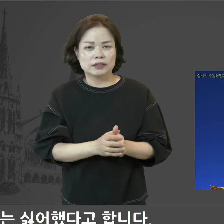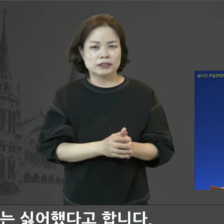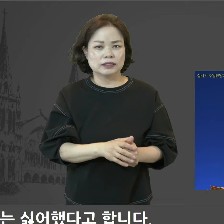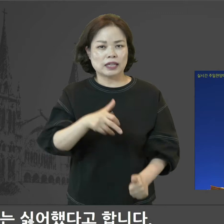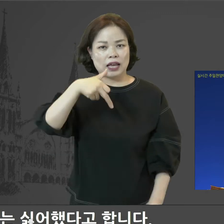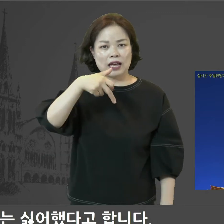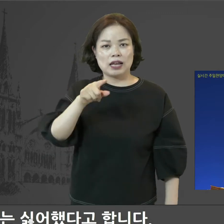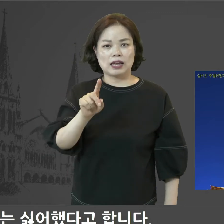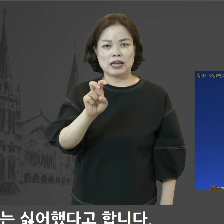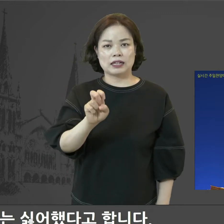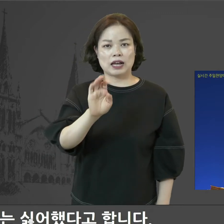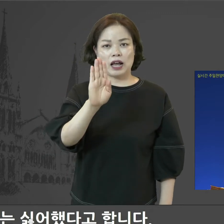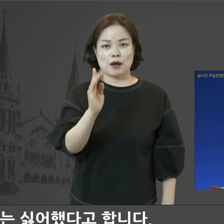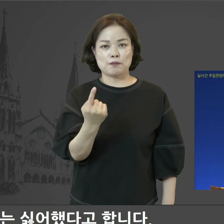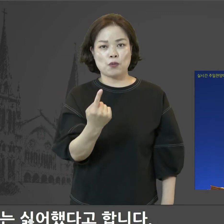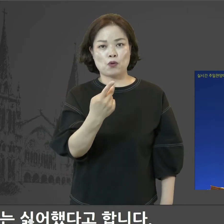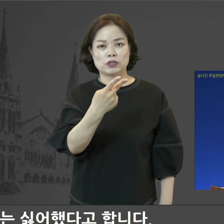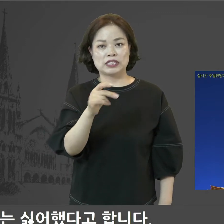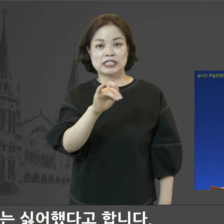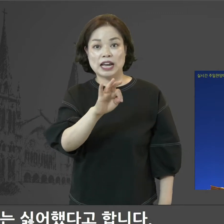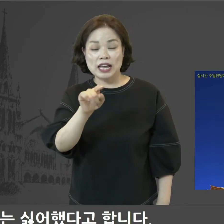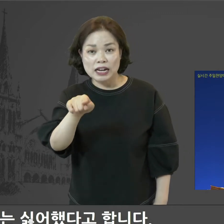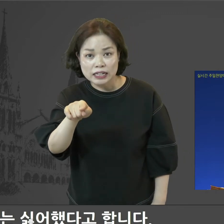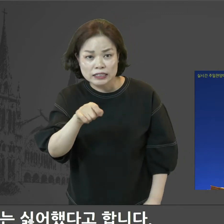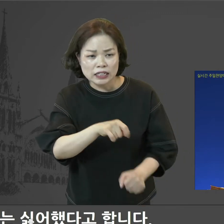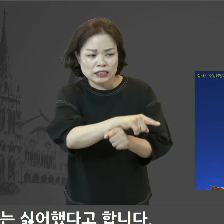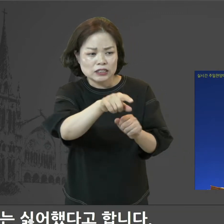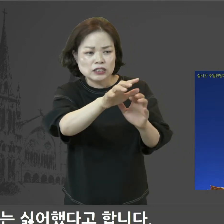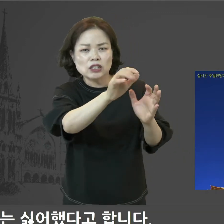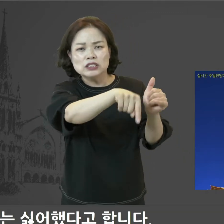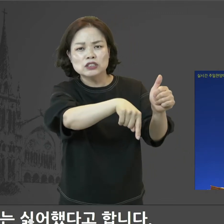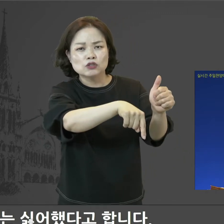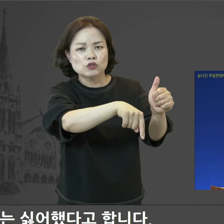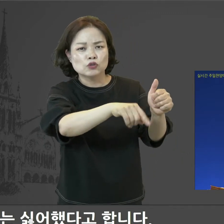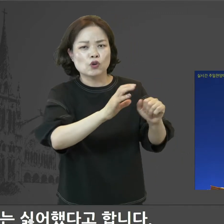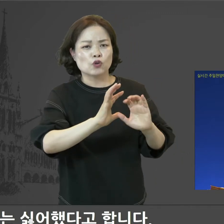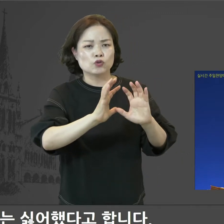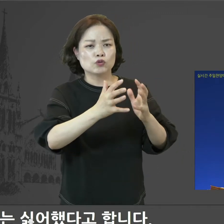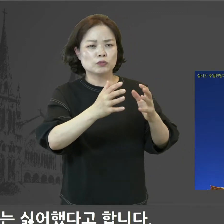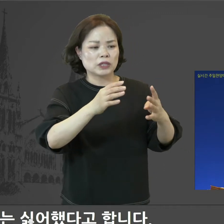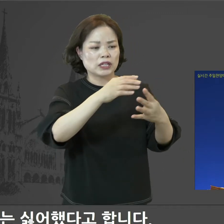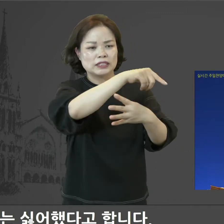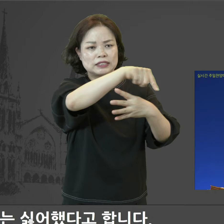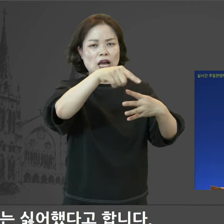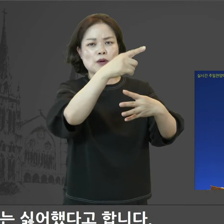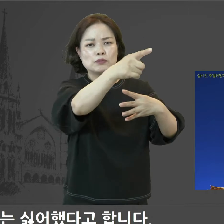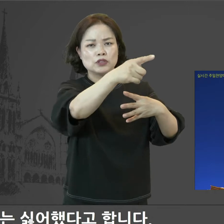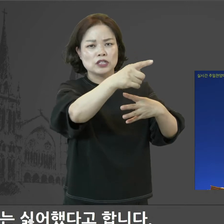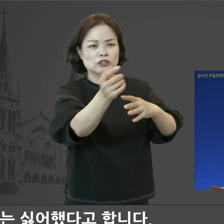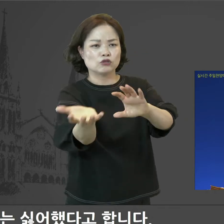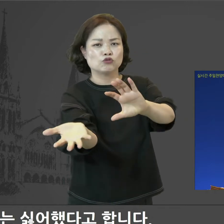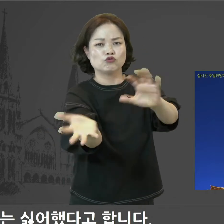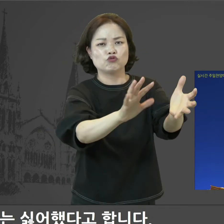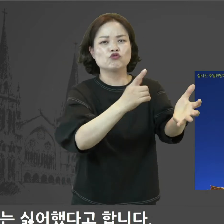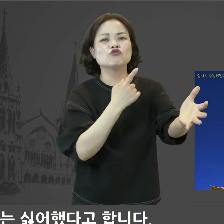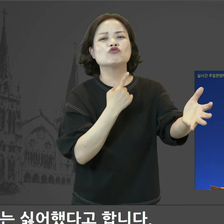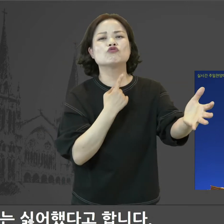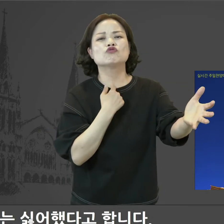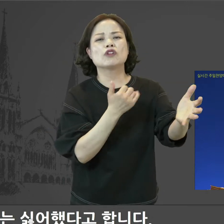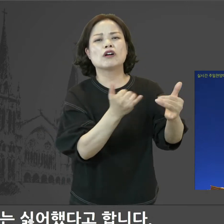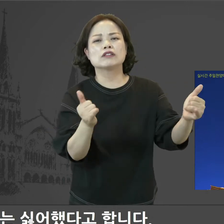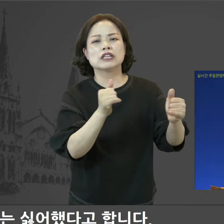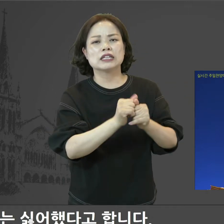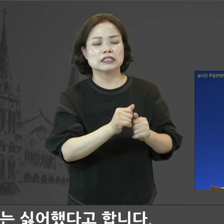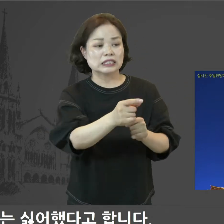캄보디아의 지도자 폴포트 역시 국민의 4분의 1을 죽이는 폭압 정책을 펼쳤던 사람이었죠.